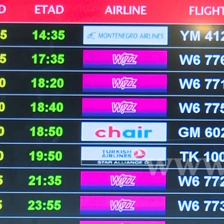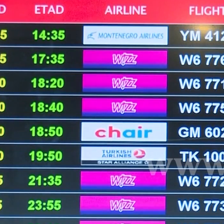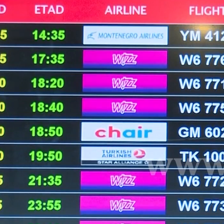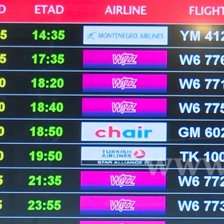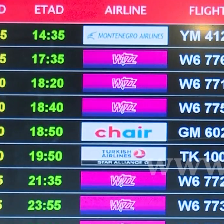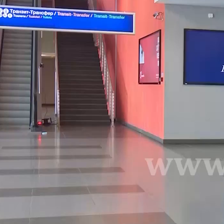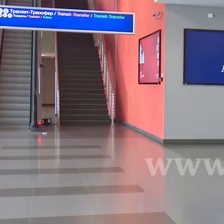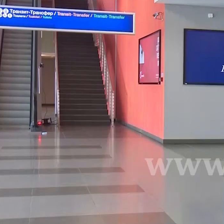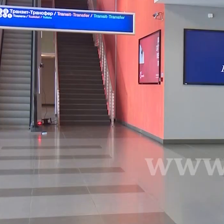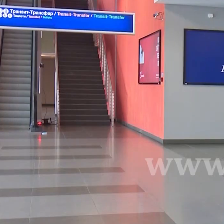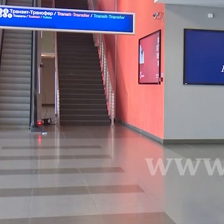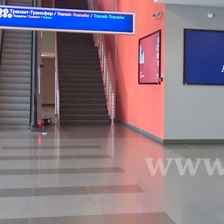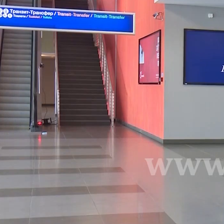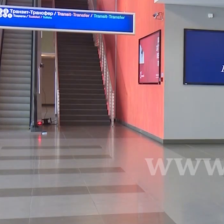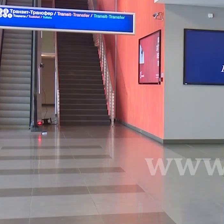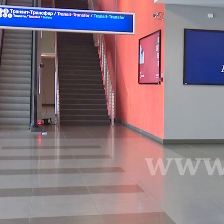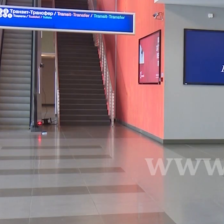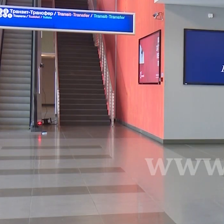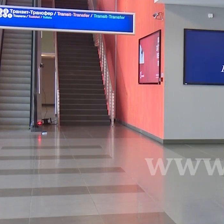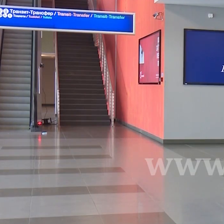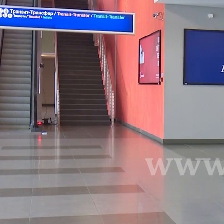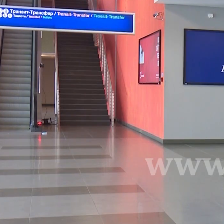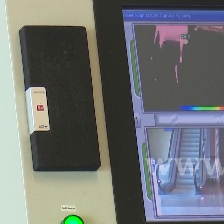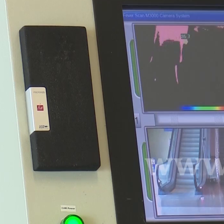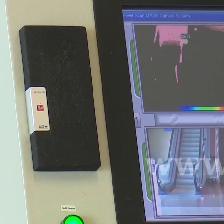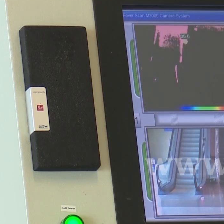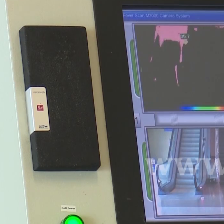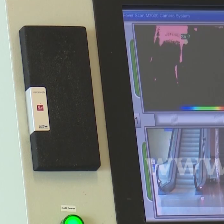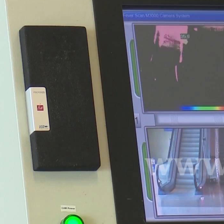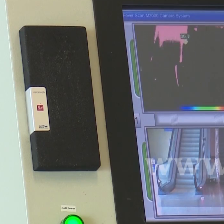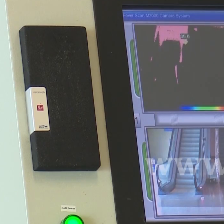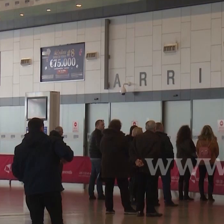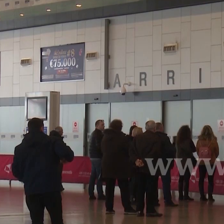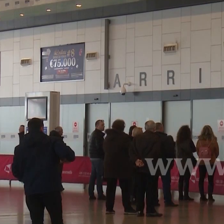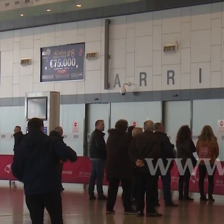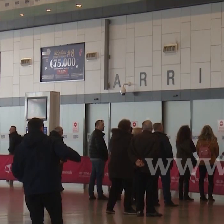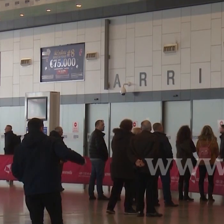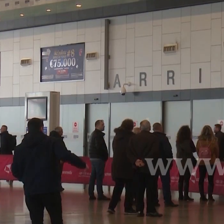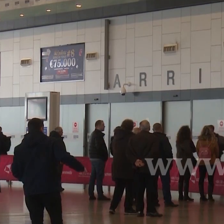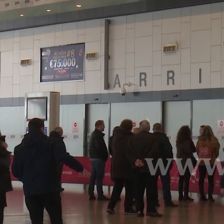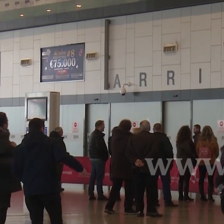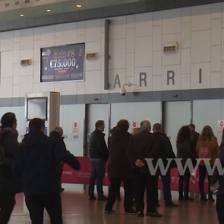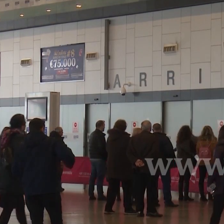со патници од Брисел. Патниците се тестирале за коронавирус и резултатите се негативни, но ќе мораат да